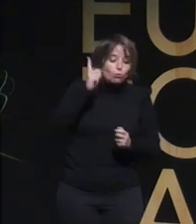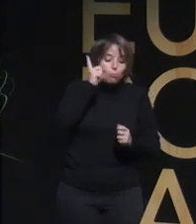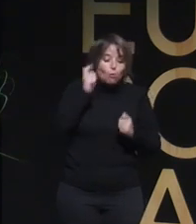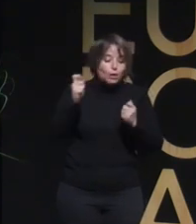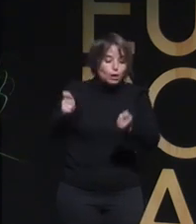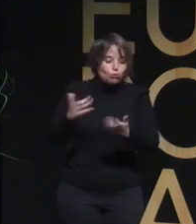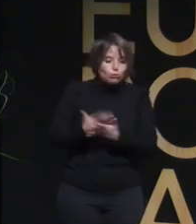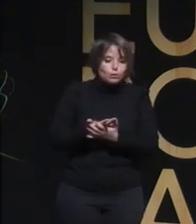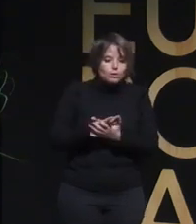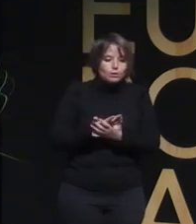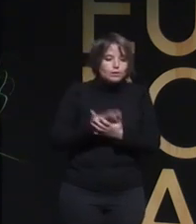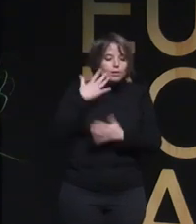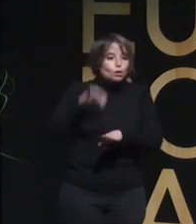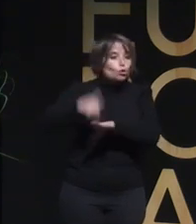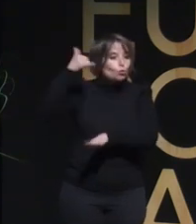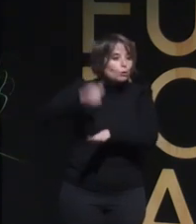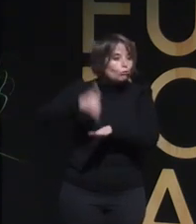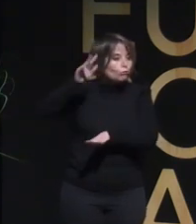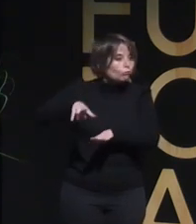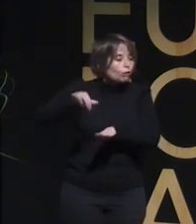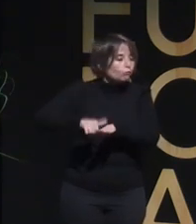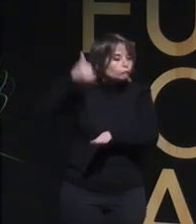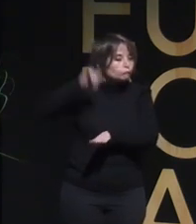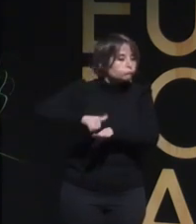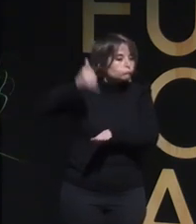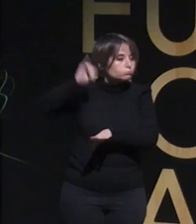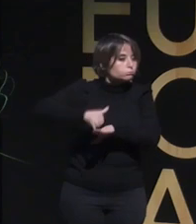eso y no me coge nunca el teléfono, que os sonará,